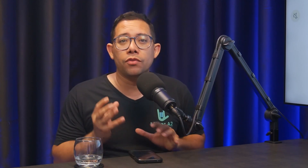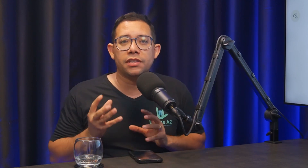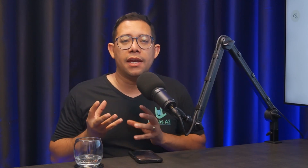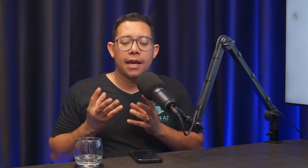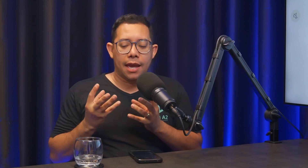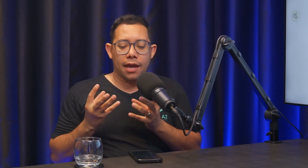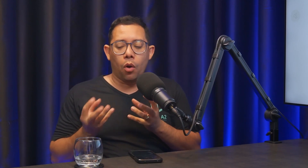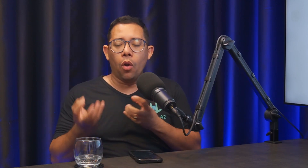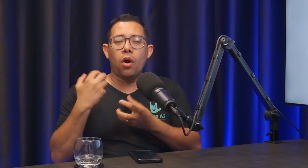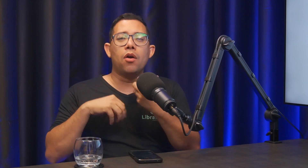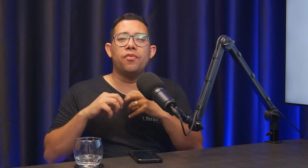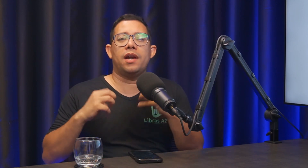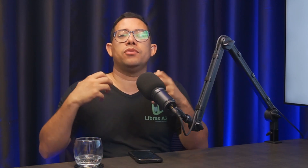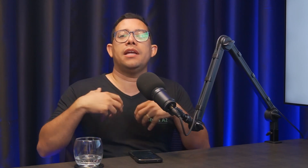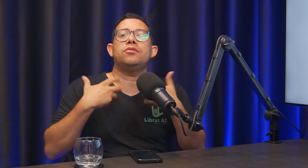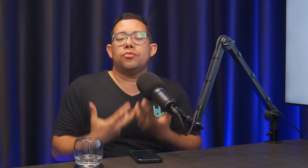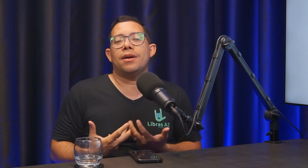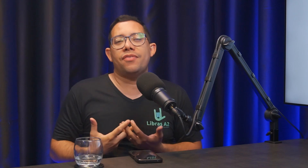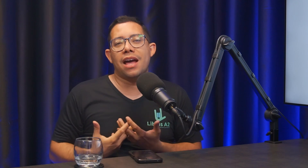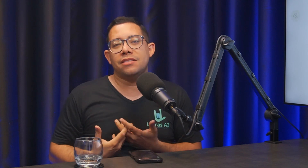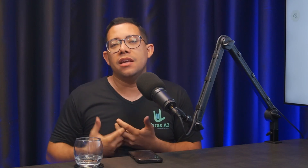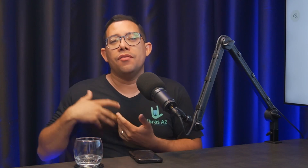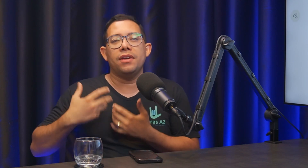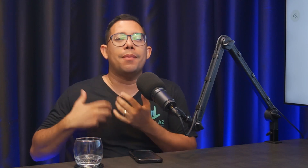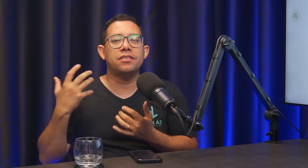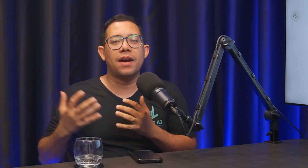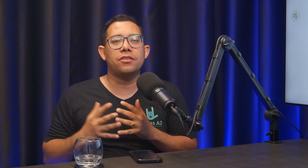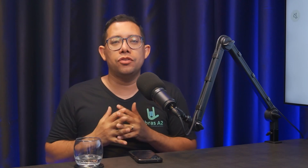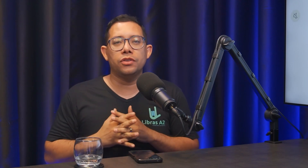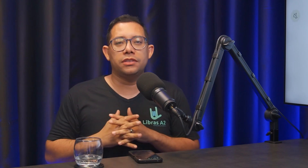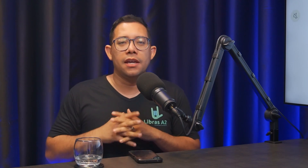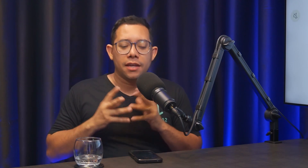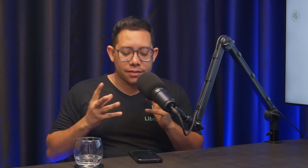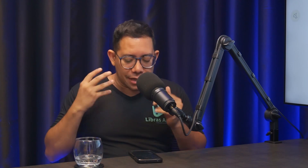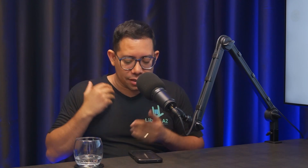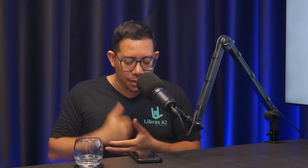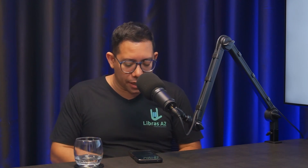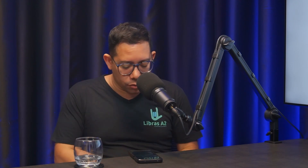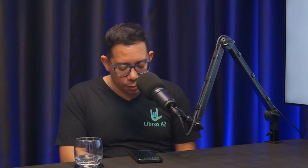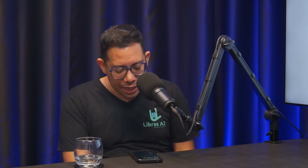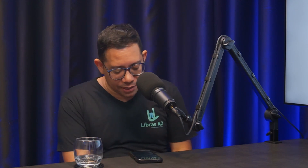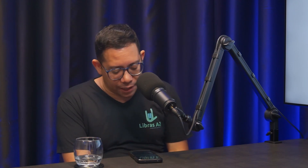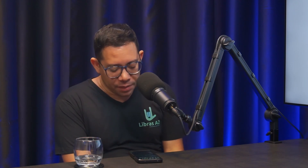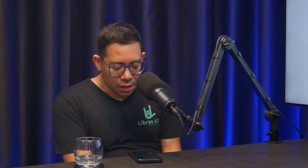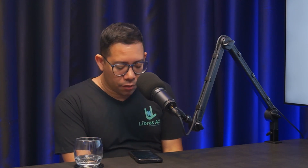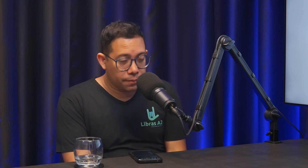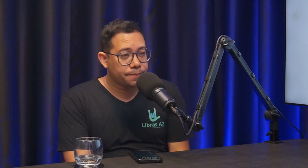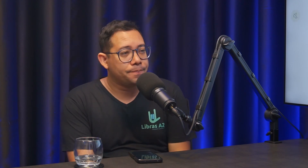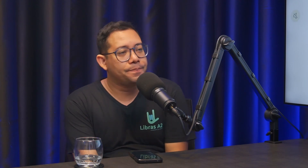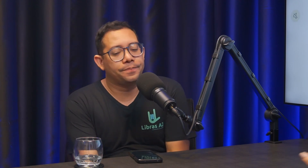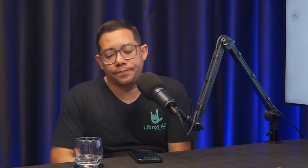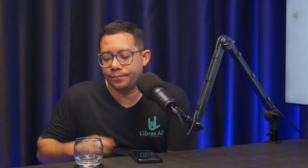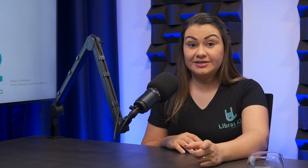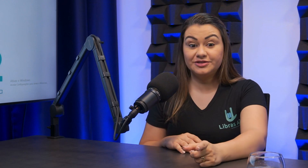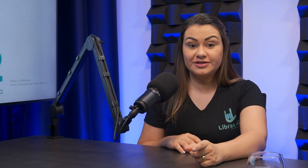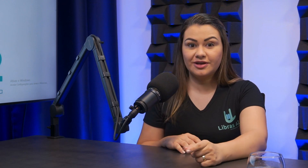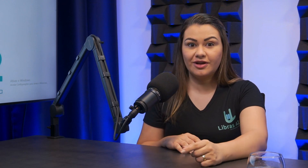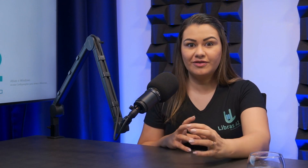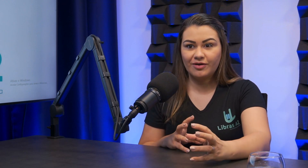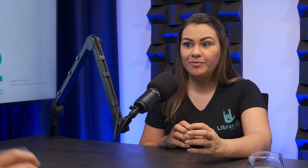você coloca o verbo dentro de uma frase, fica mais fácil de você estar assimilando. Beleza. É importante você que está assistindo essa aula vá